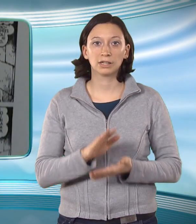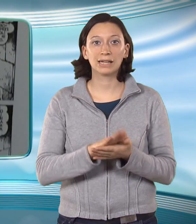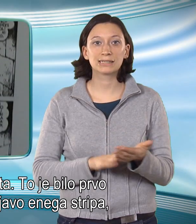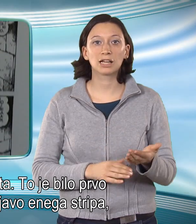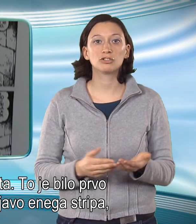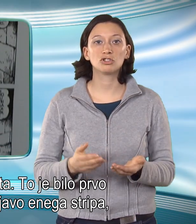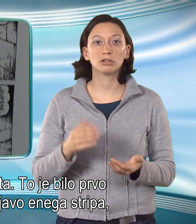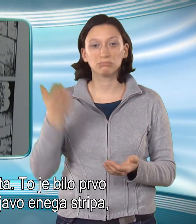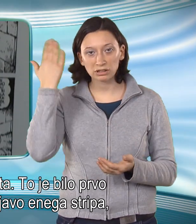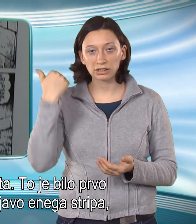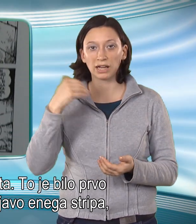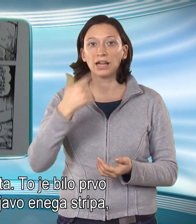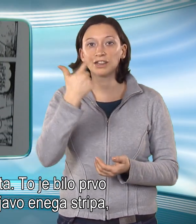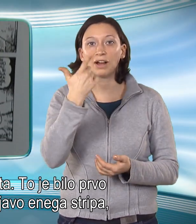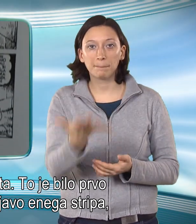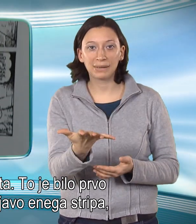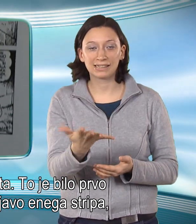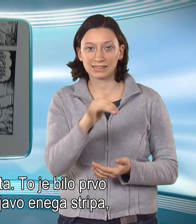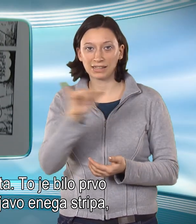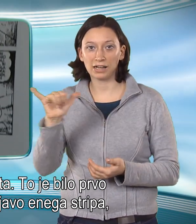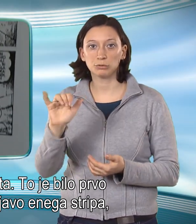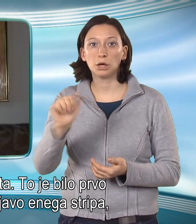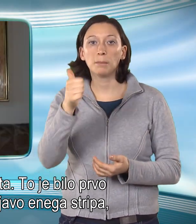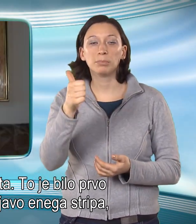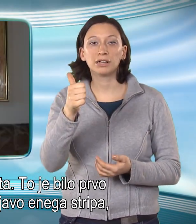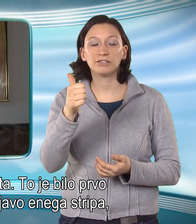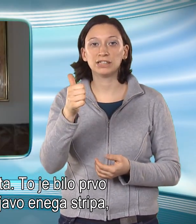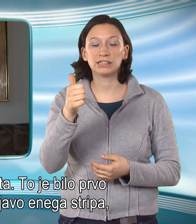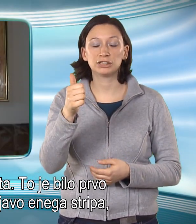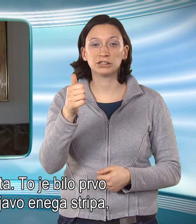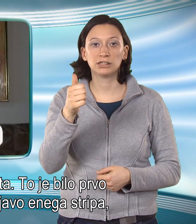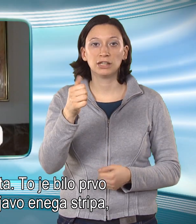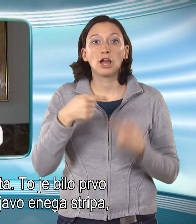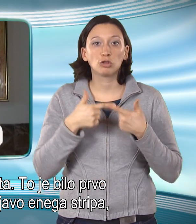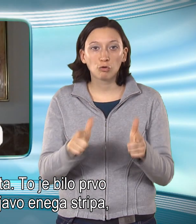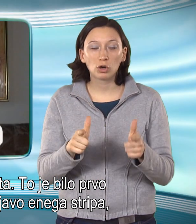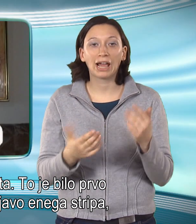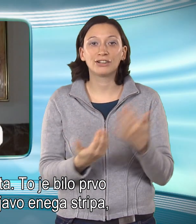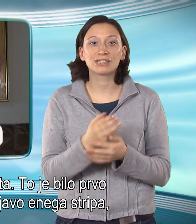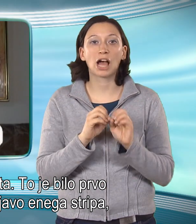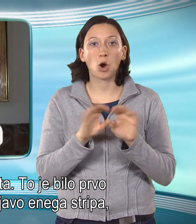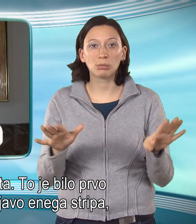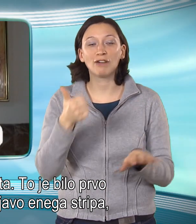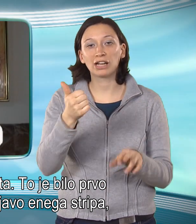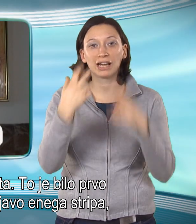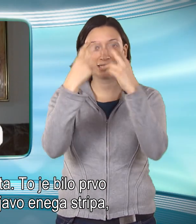Začel je 52. leta, to je bil prvo dovoljenje za objavo enega stripa smo